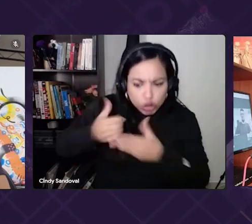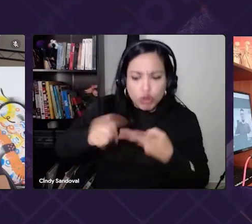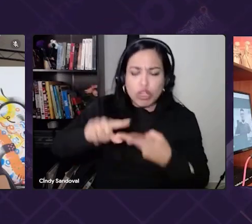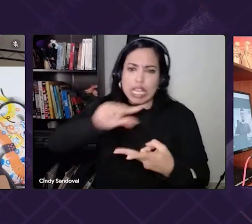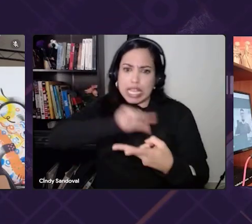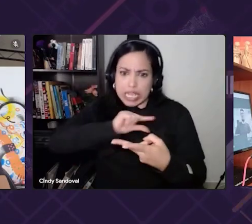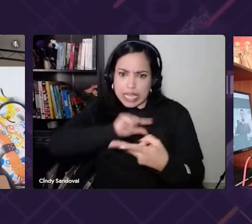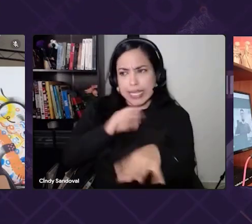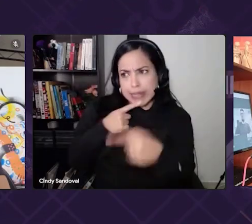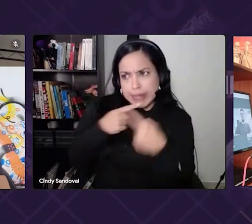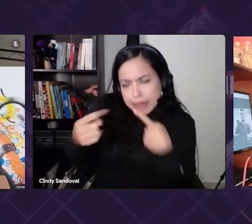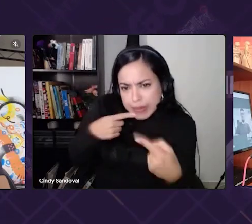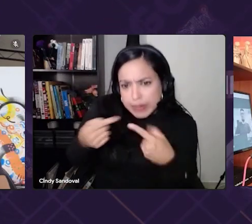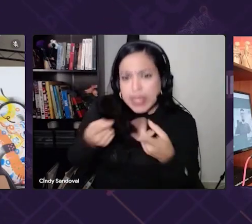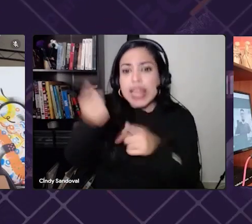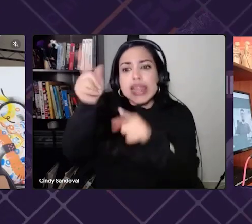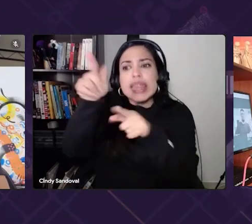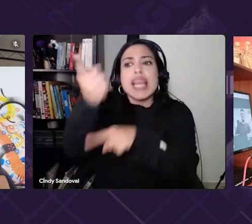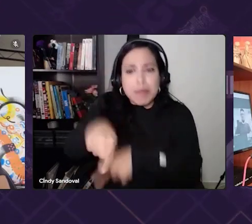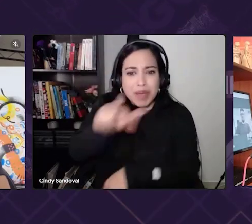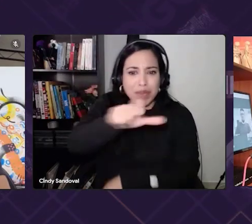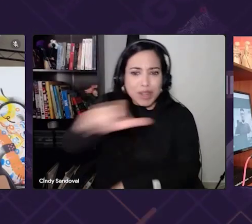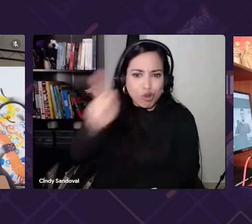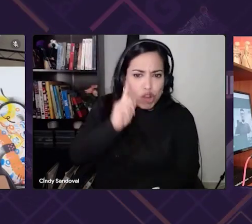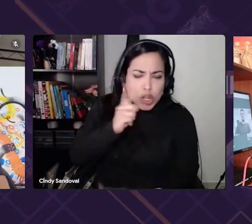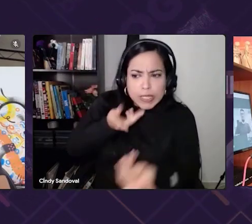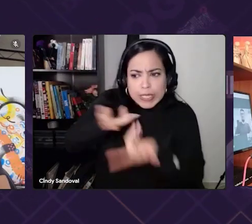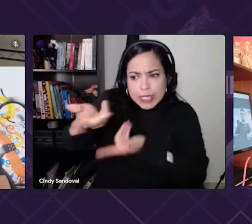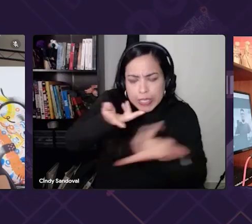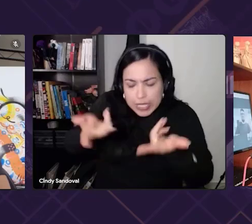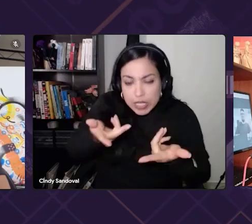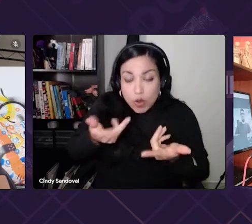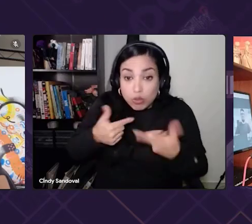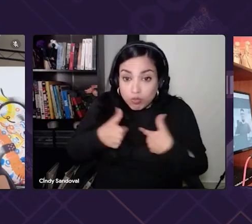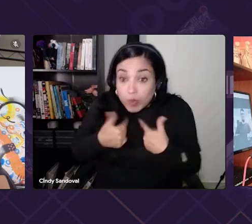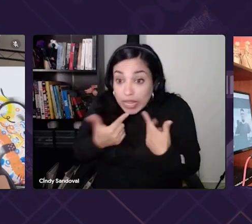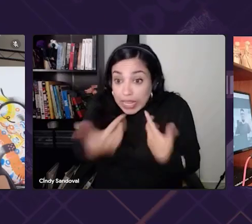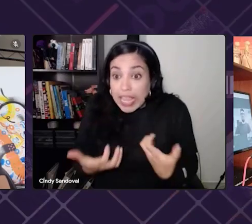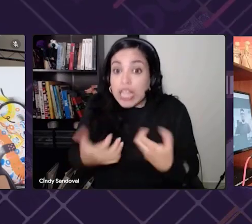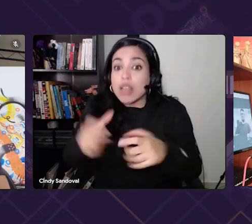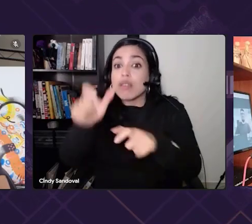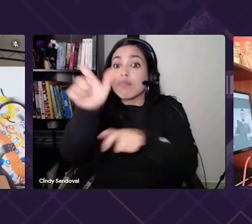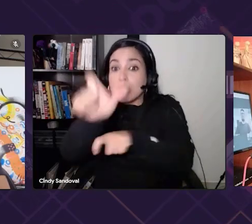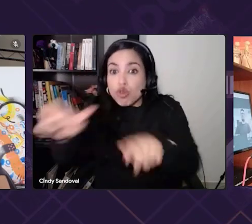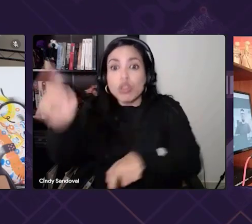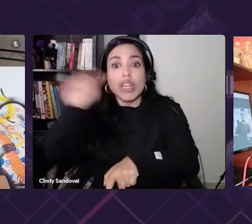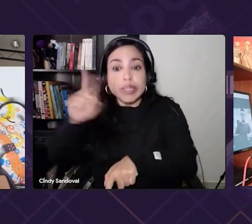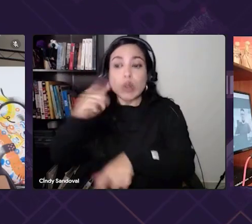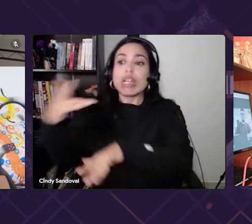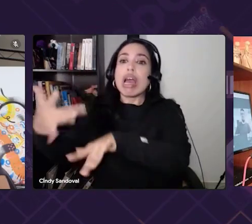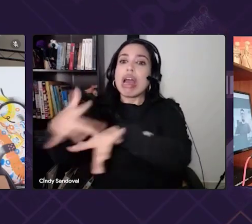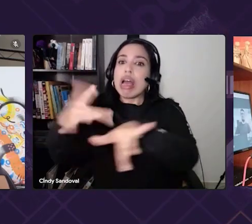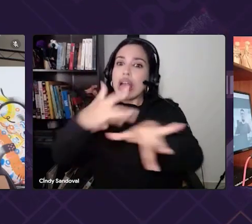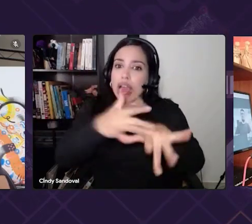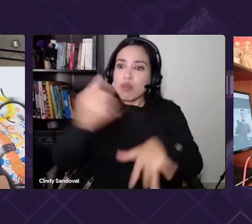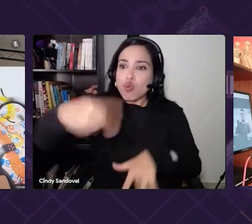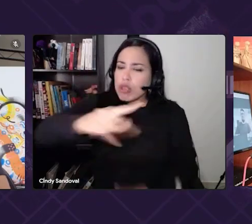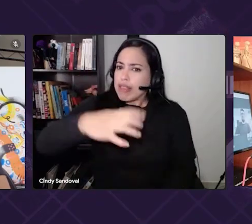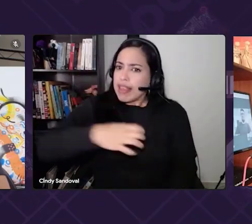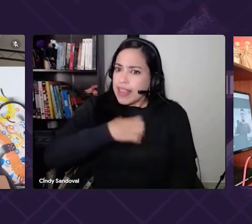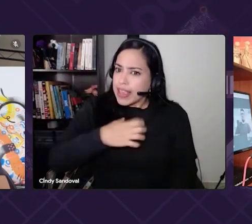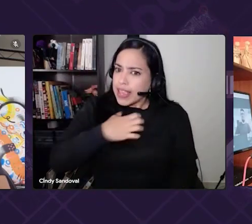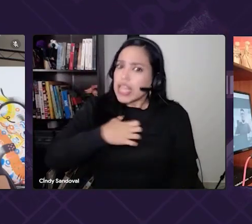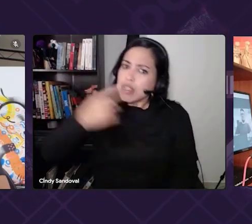Sordos, hemos hablado con personas sordas y hemos animado a muchas personas sordas que puedan estar